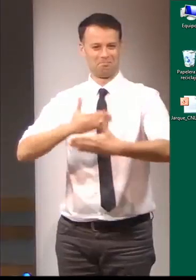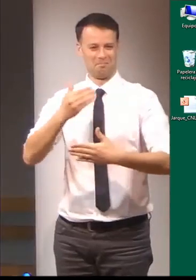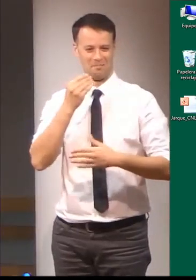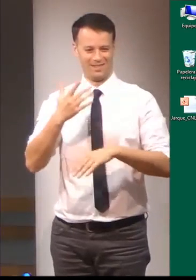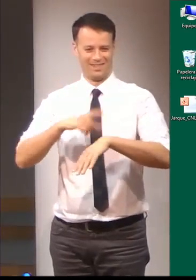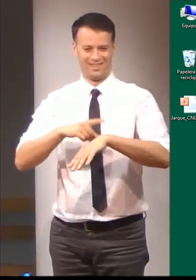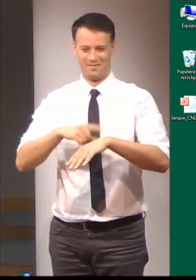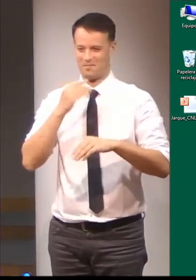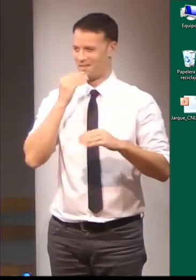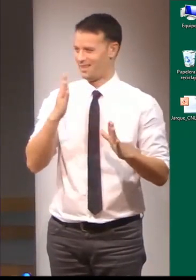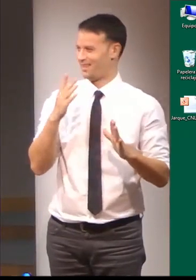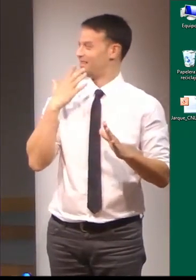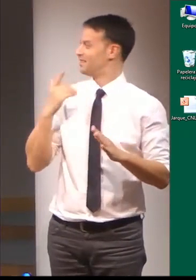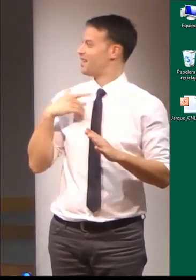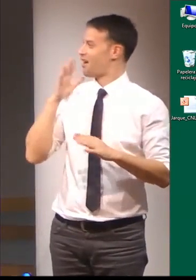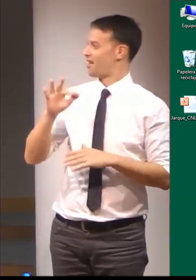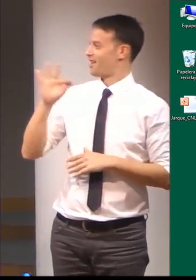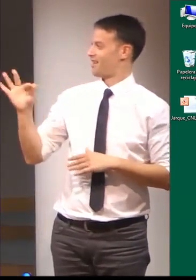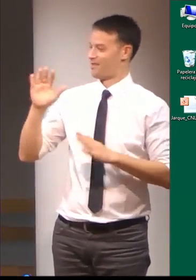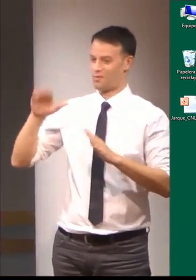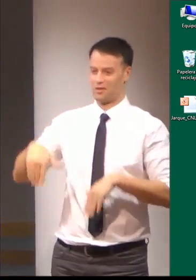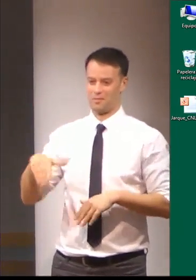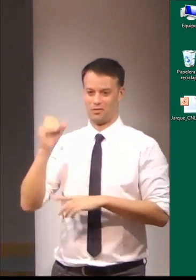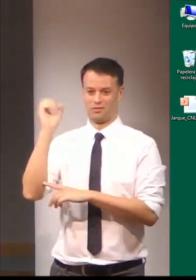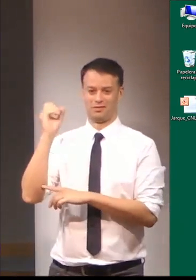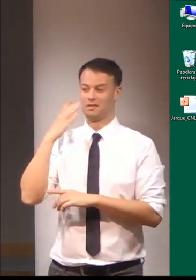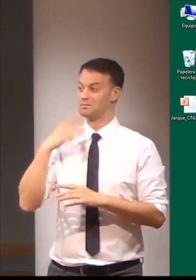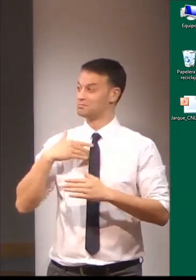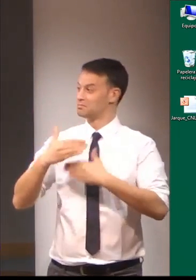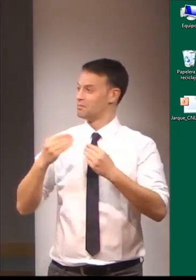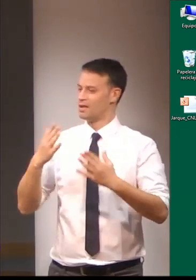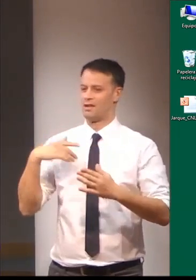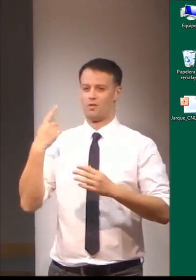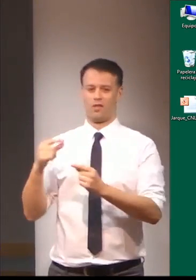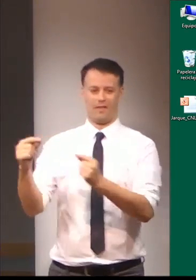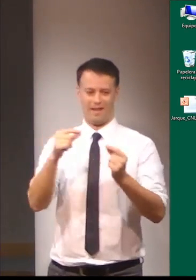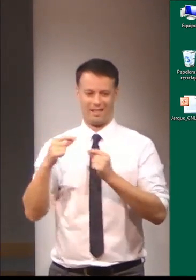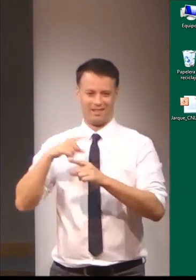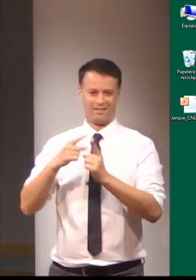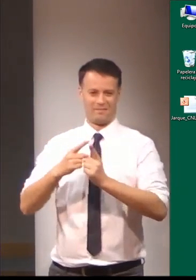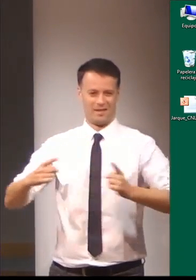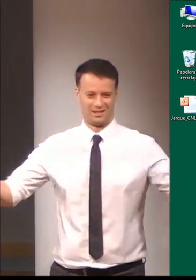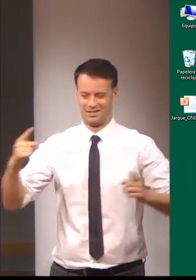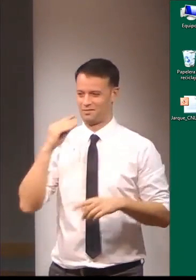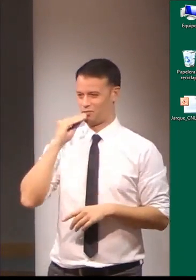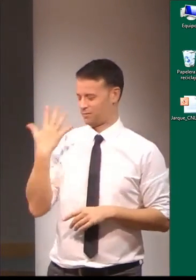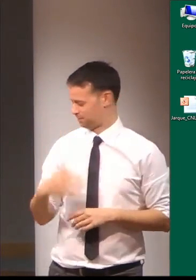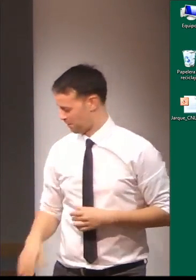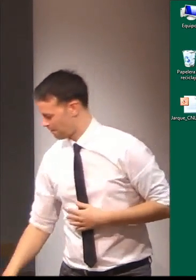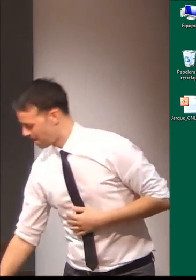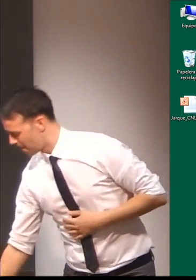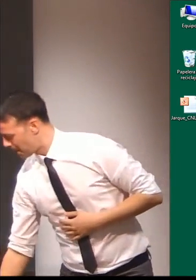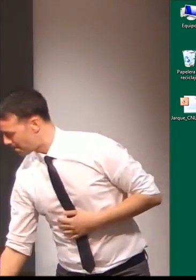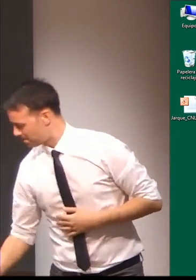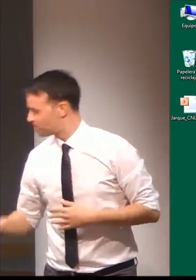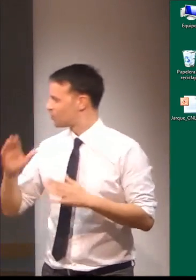Soy muy contento, veo que vamos avanzando acorde con lo establecido en el tiempo, así que ahora doy paso a la última ponencia de esta